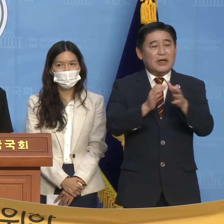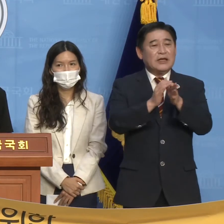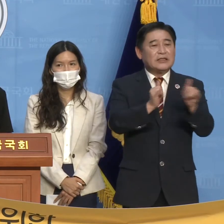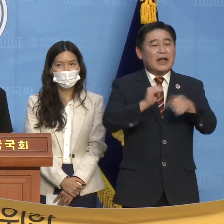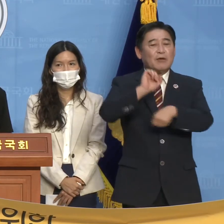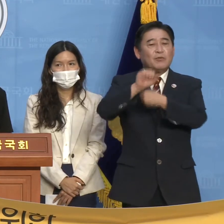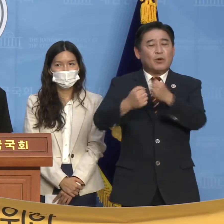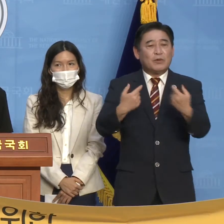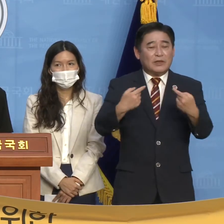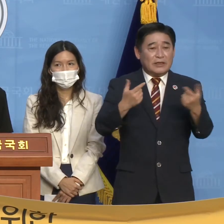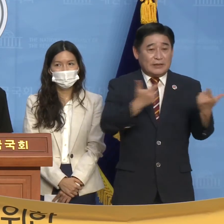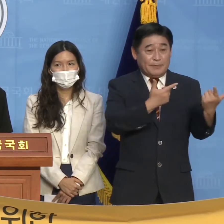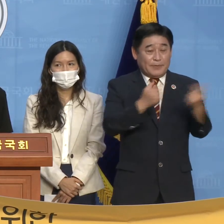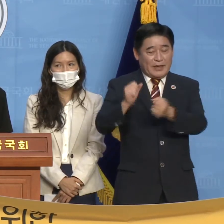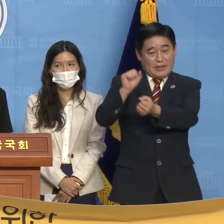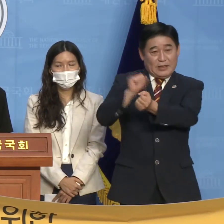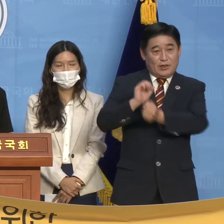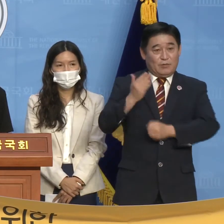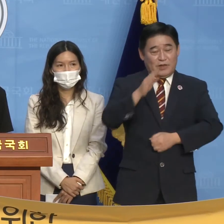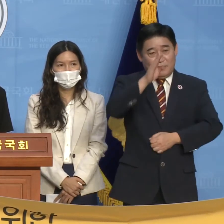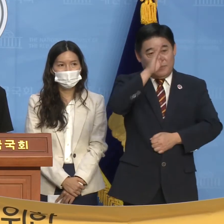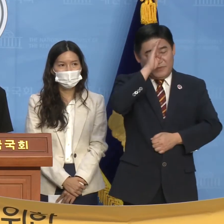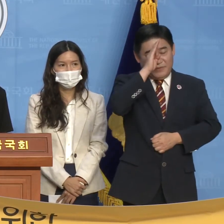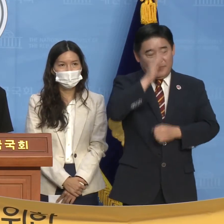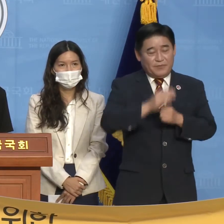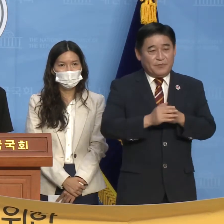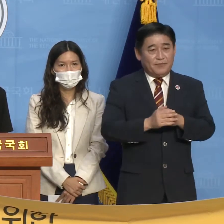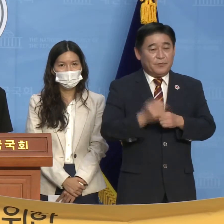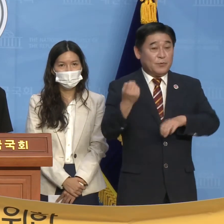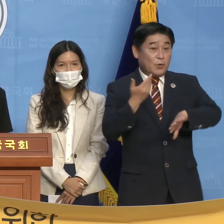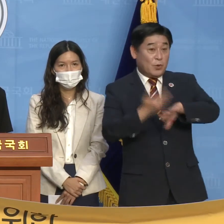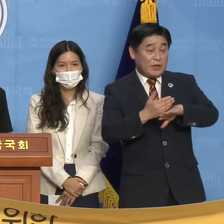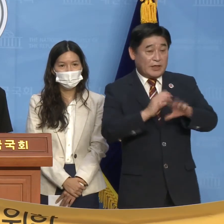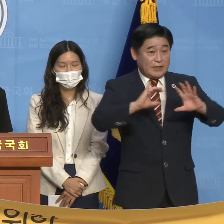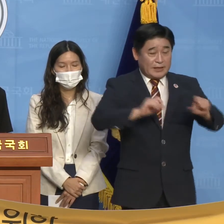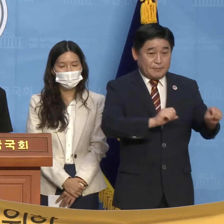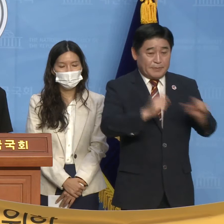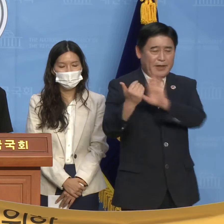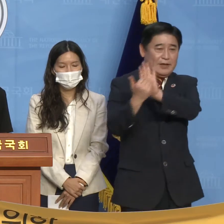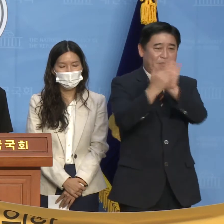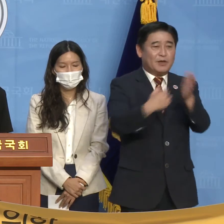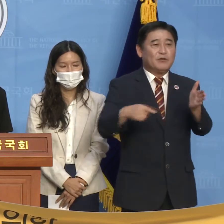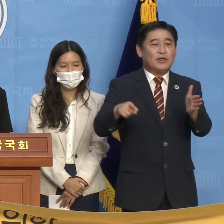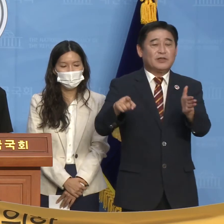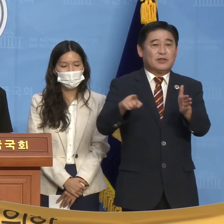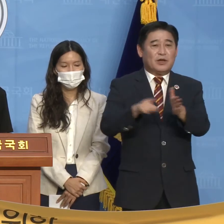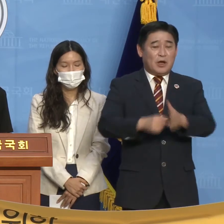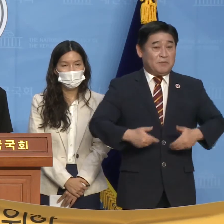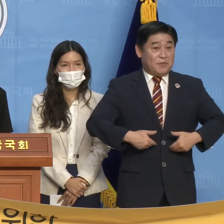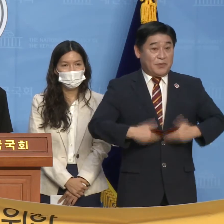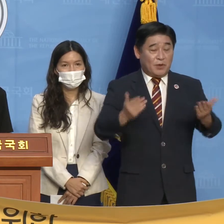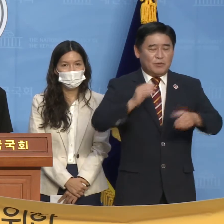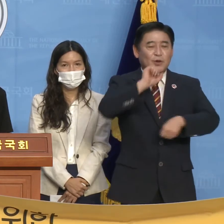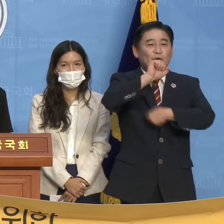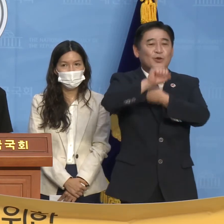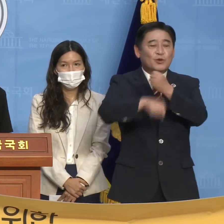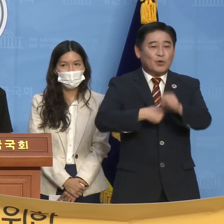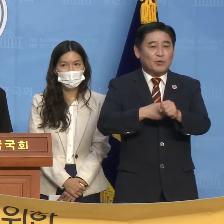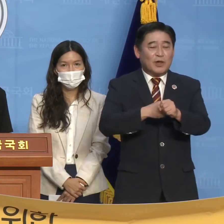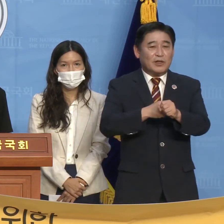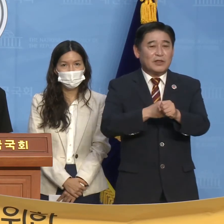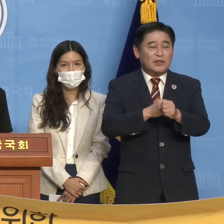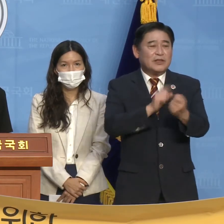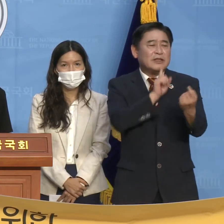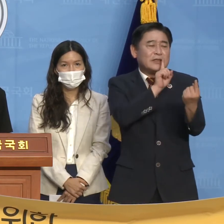공통 전염병이라고 밝히고 있다. 또 다른 팬데믹의 도래를 막기 위해서 불필요한 야생동물과의